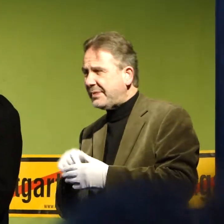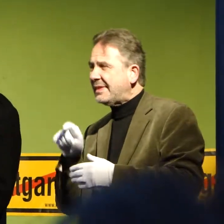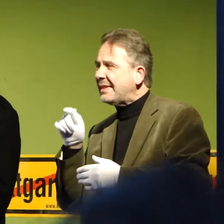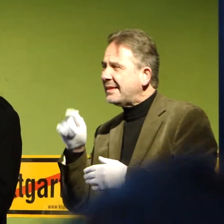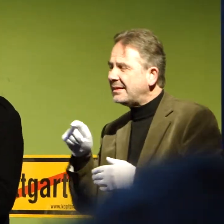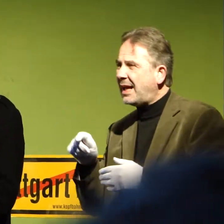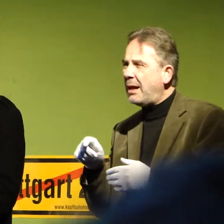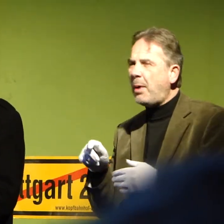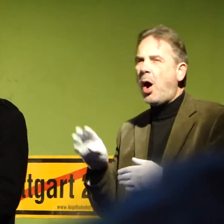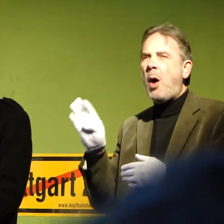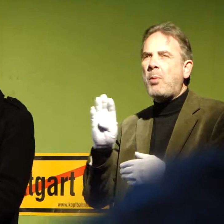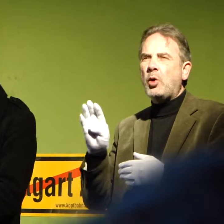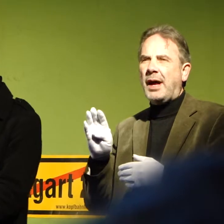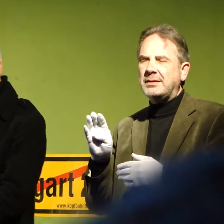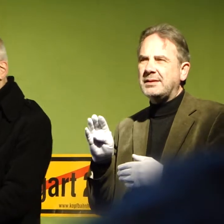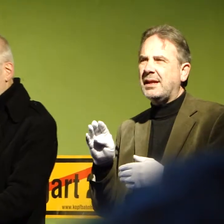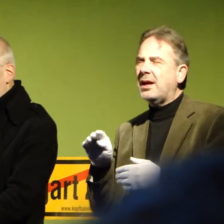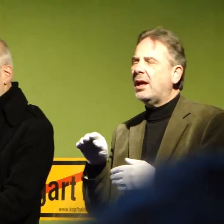Monatz noch